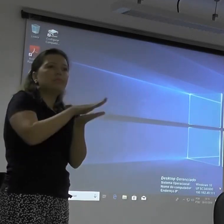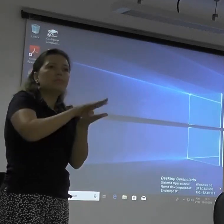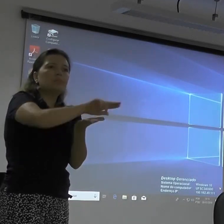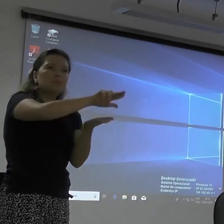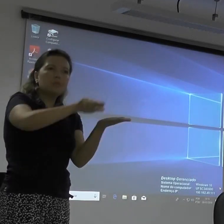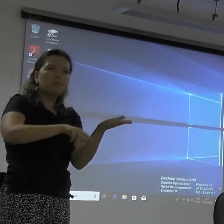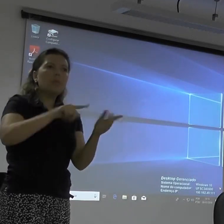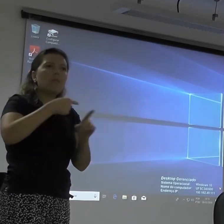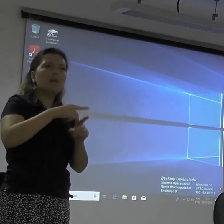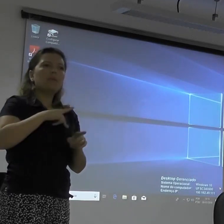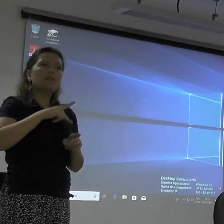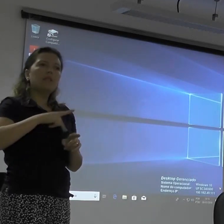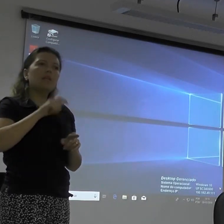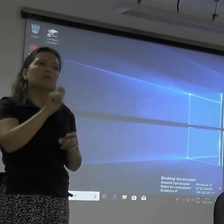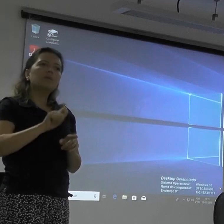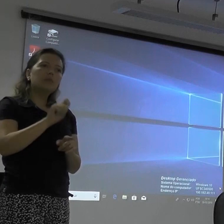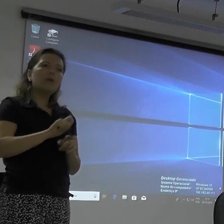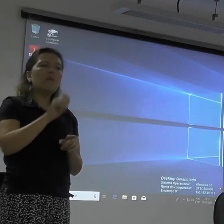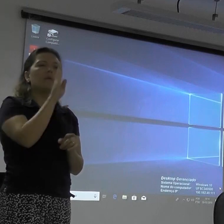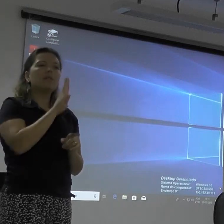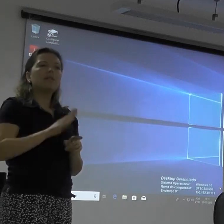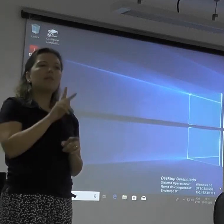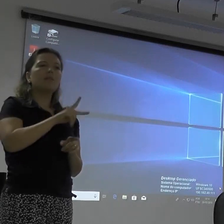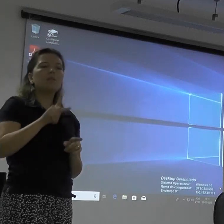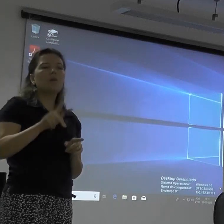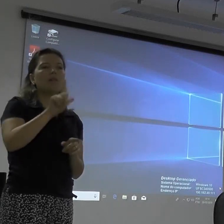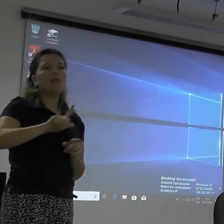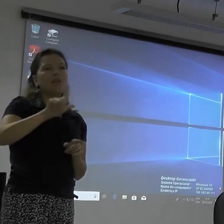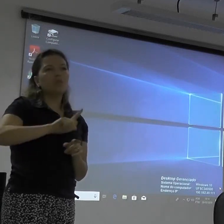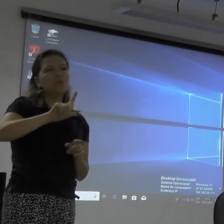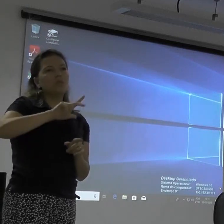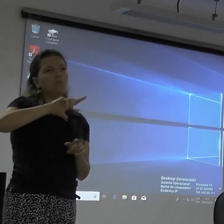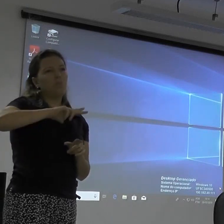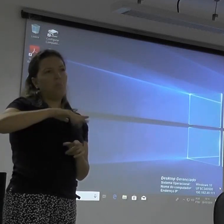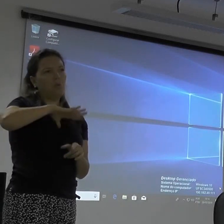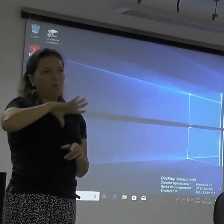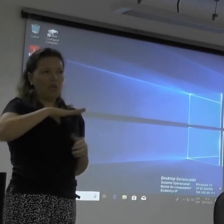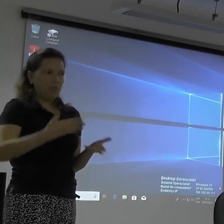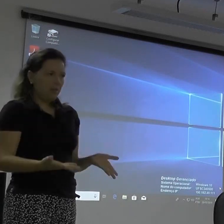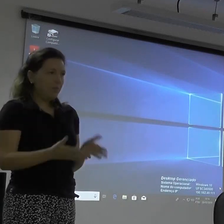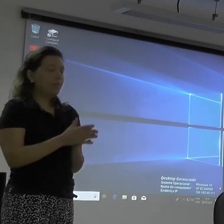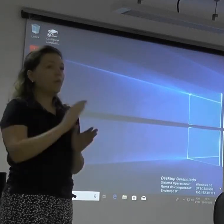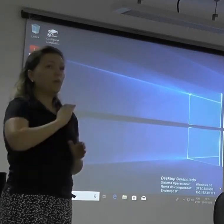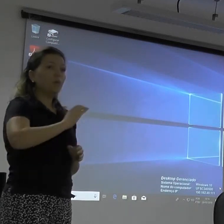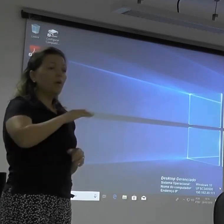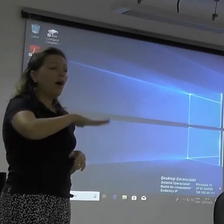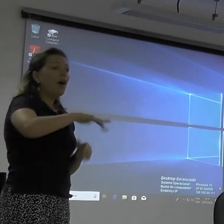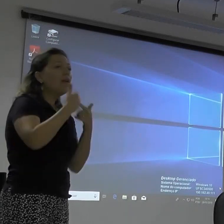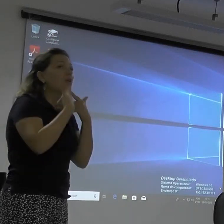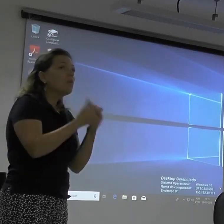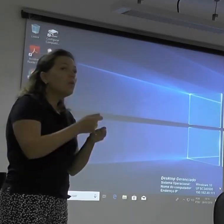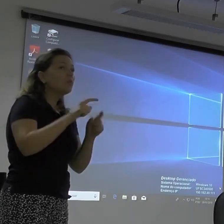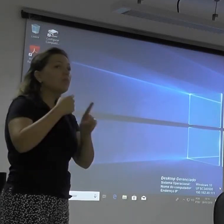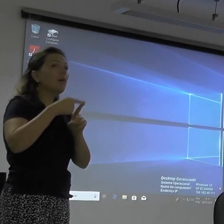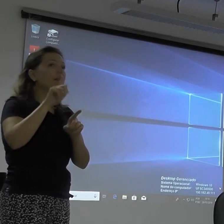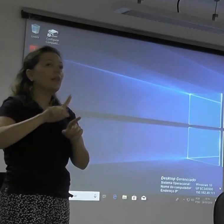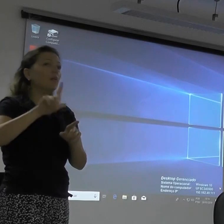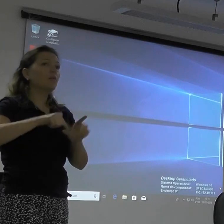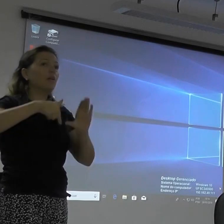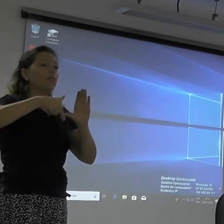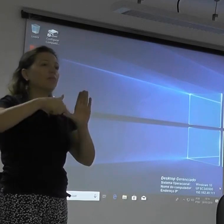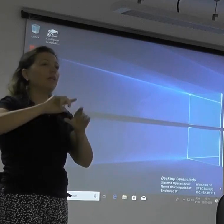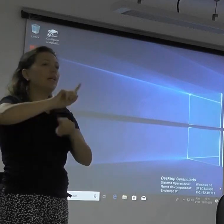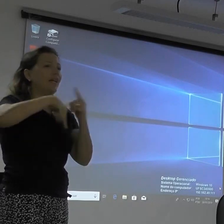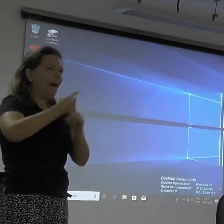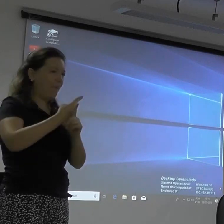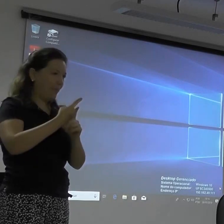Associação Brasileira de Professores de Literatura Portuguesa e coordenadora da área de Linguística e Literatura da CAPES. É membro